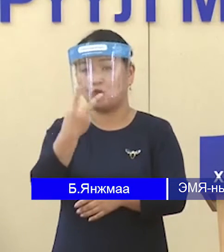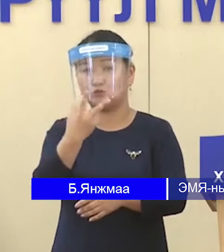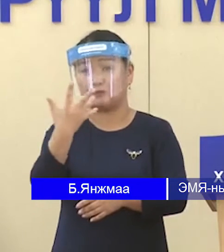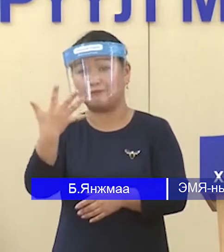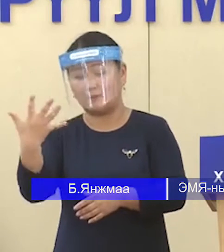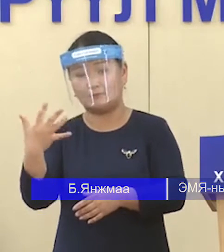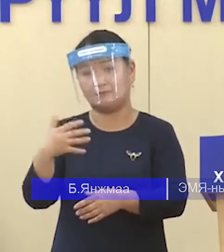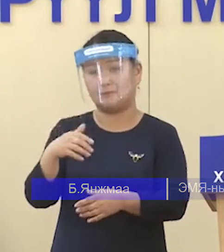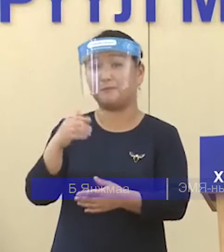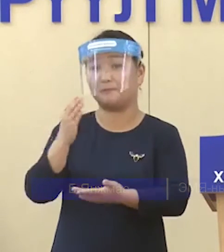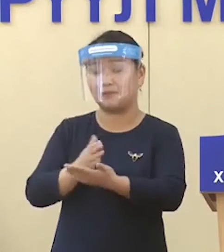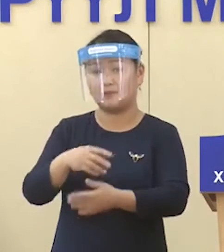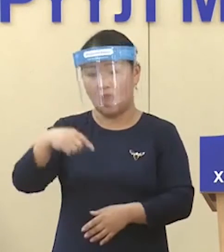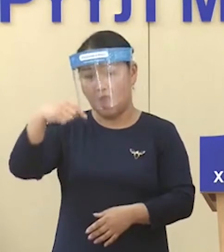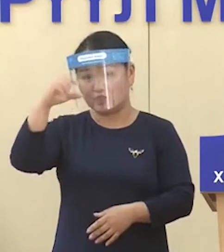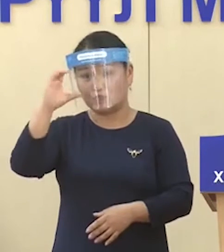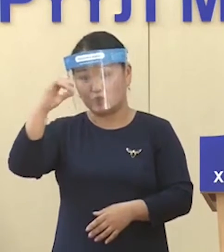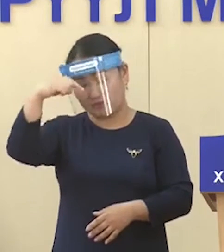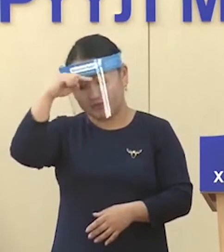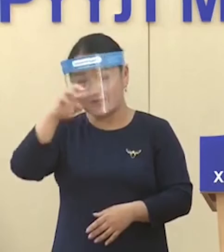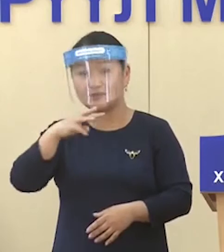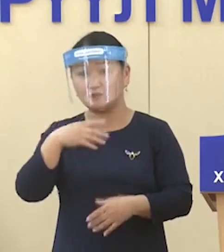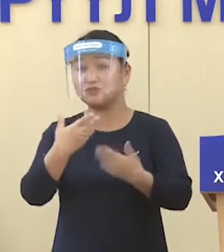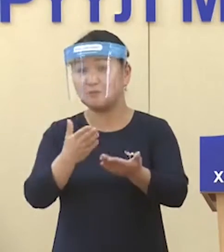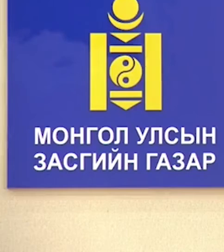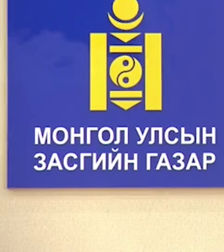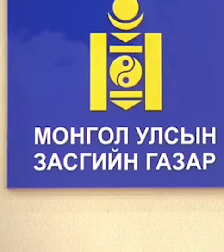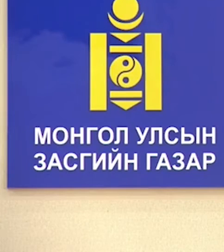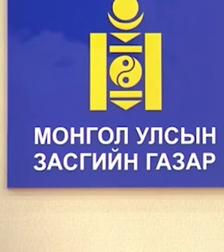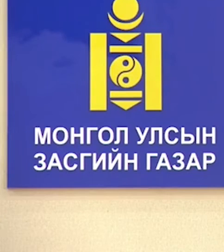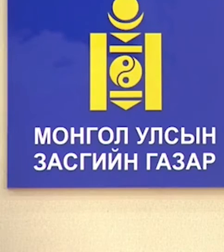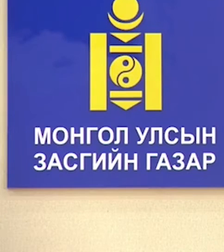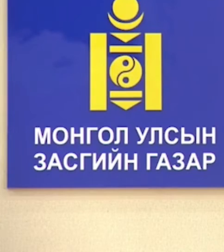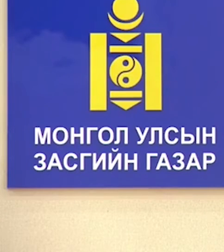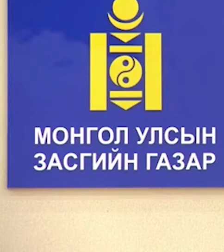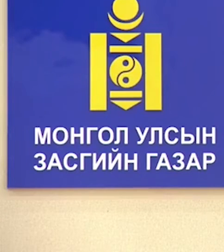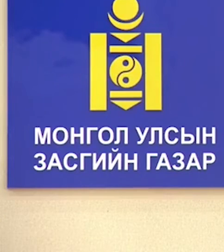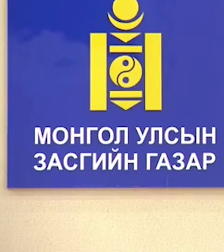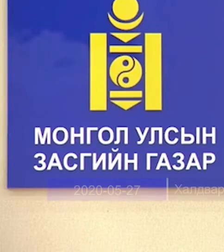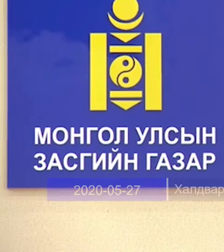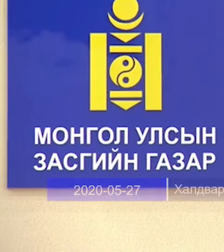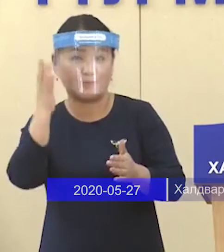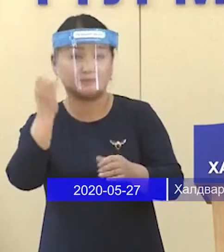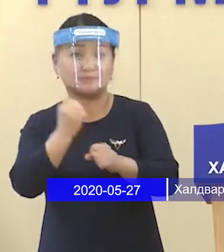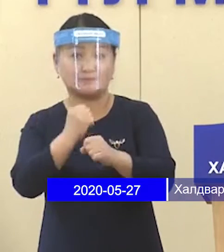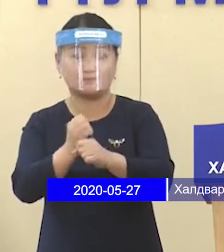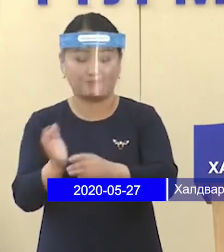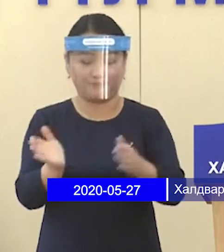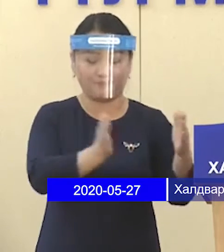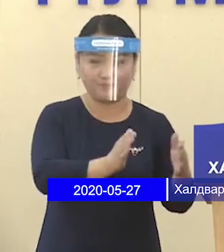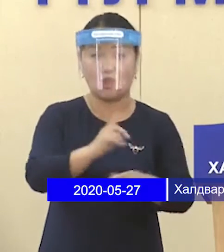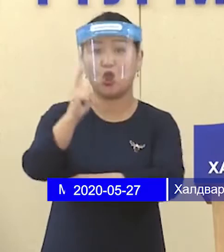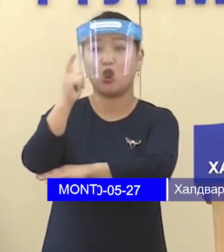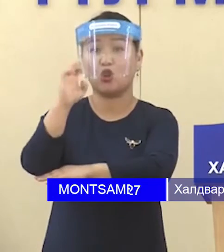найрамдах Солонгос улсын өвчний хяналт сэргийлтийн төвийн мэдээнд дурдсан байна. 5-р сарын 26-ны өдөр хийсэн шинжилгээнүүдээс 7 эерэг